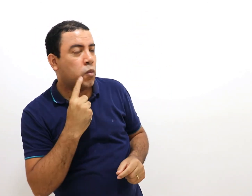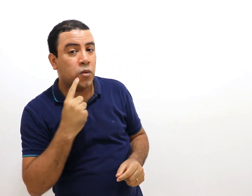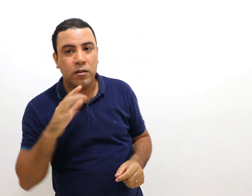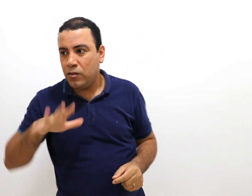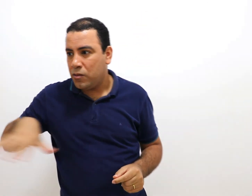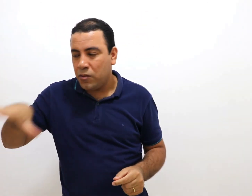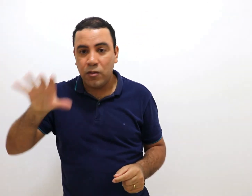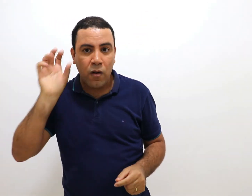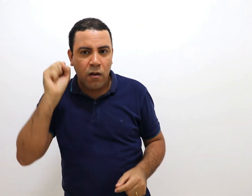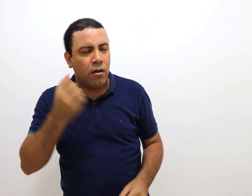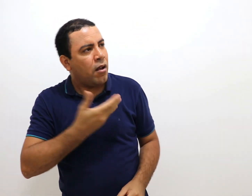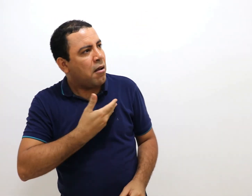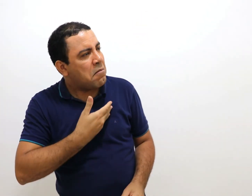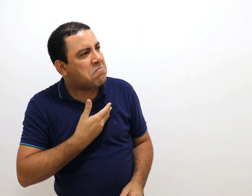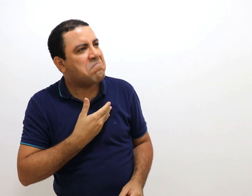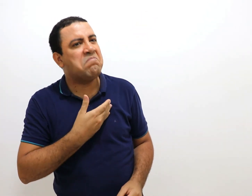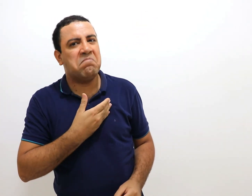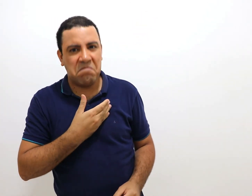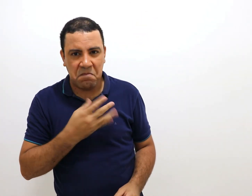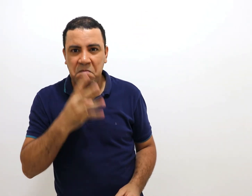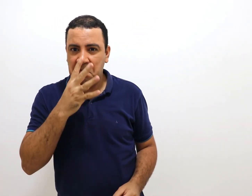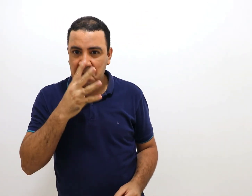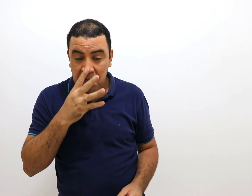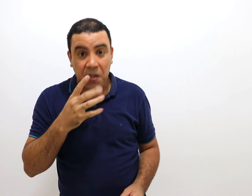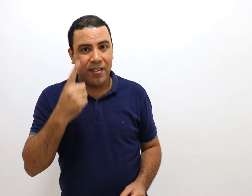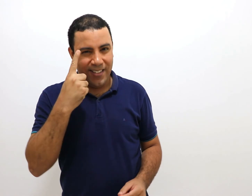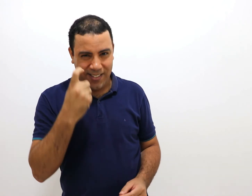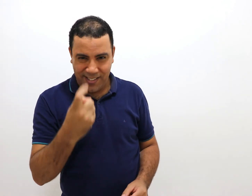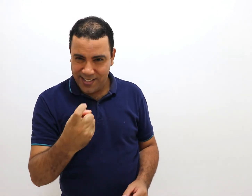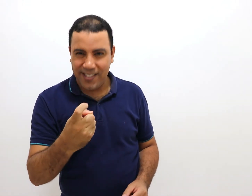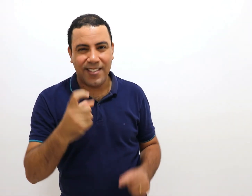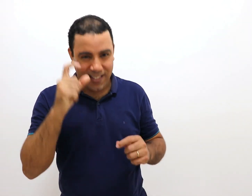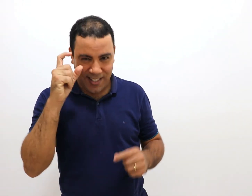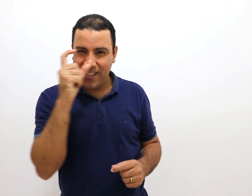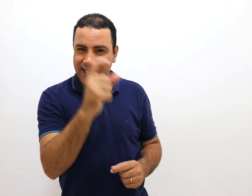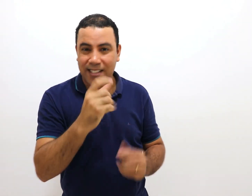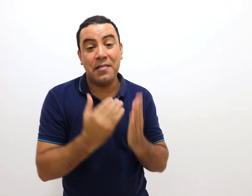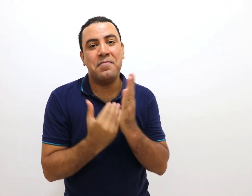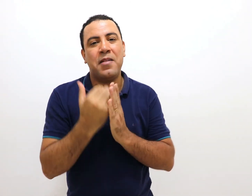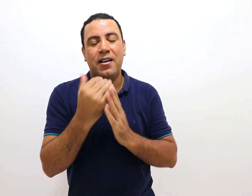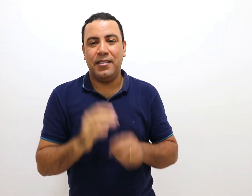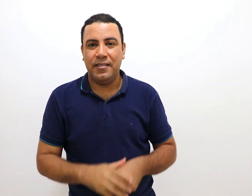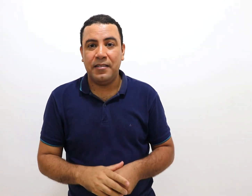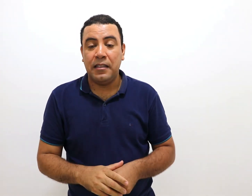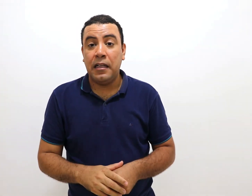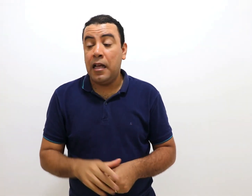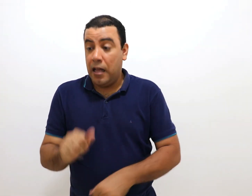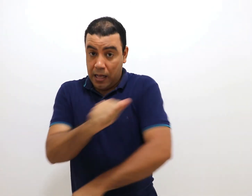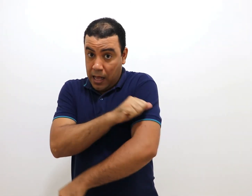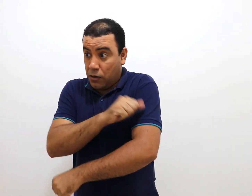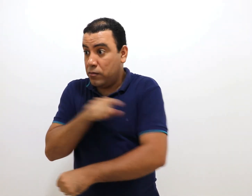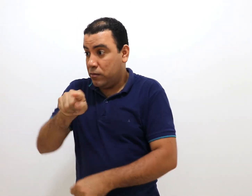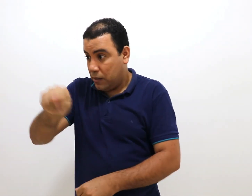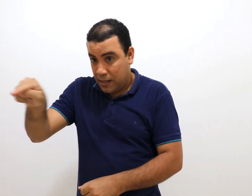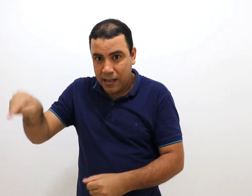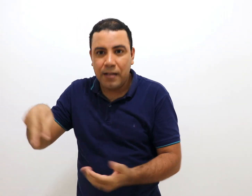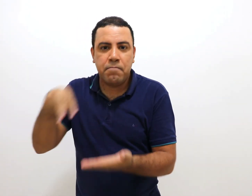ainda mais respeito e interesse por parte dos colegas ouvintes. Ao mesmo tempo, a participação de estudantes